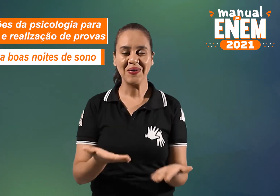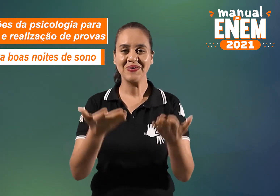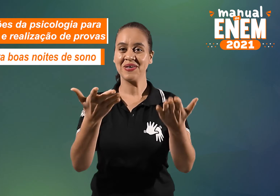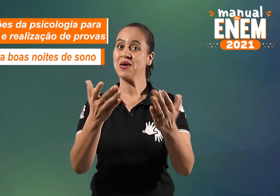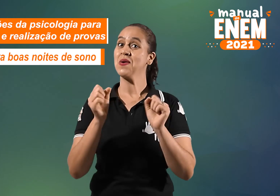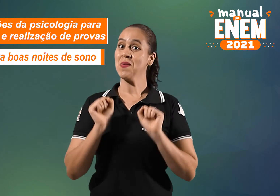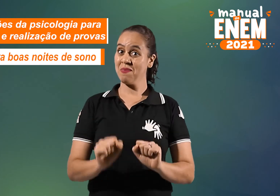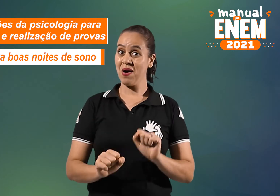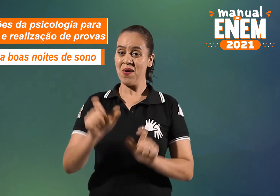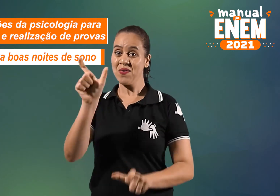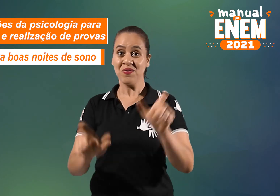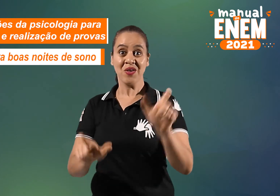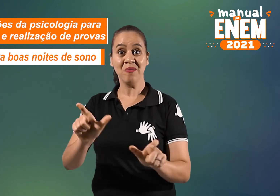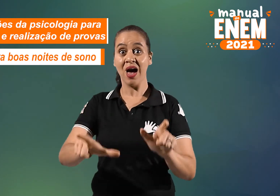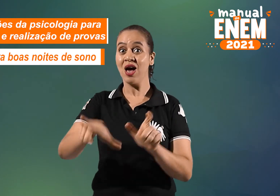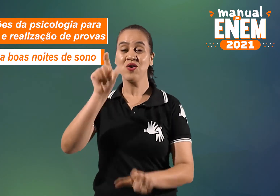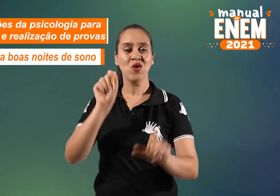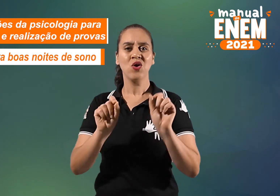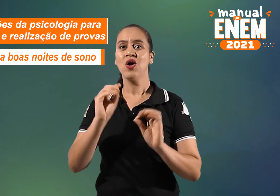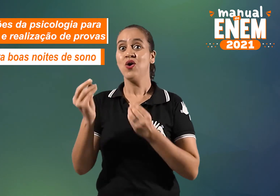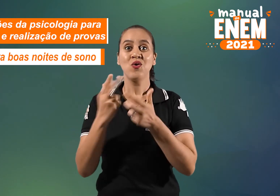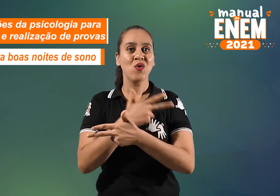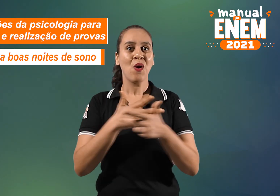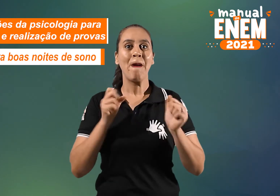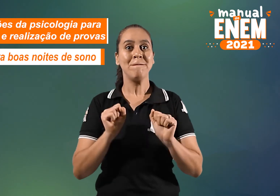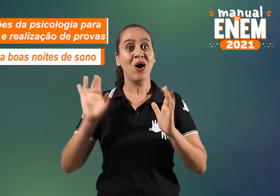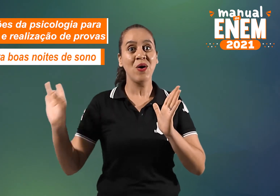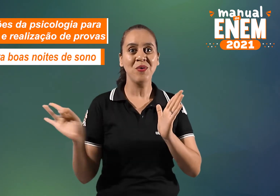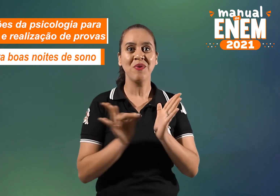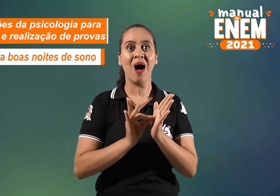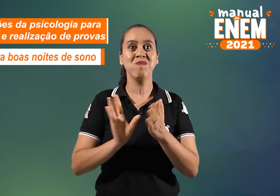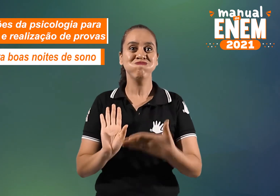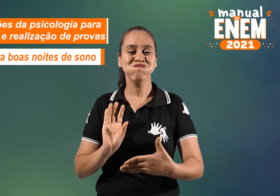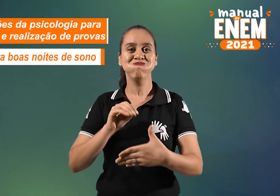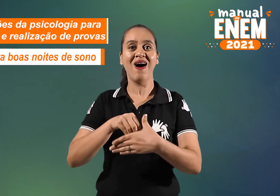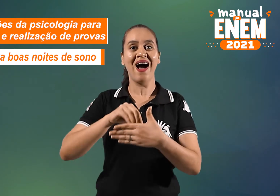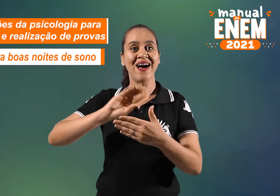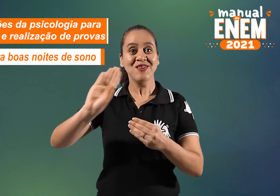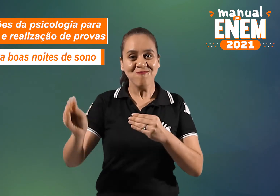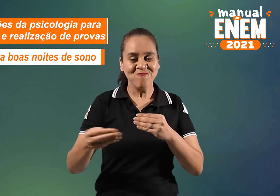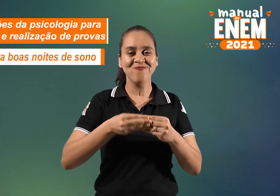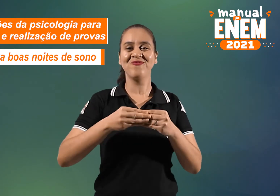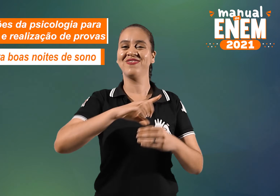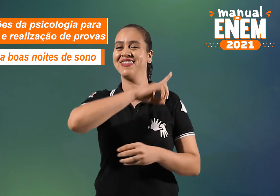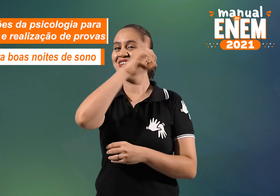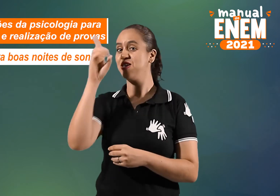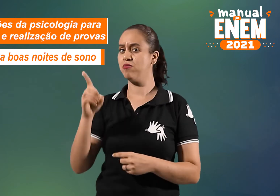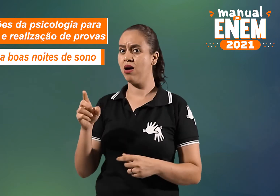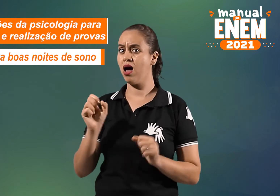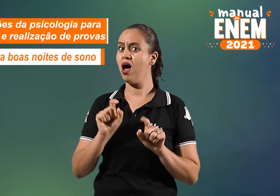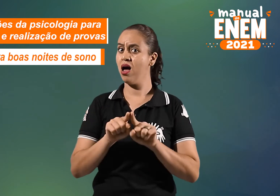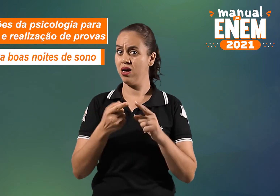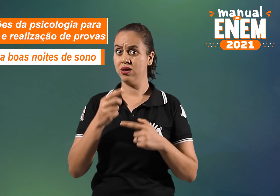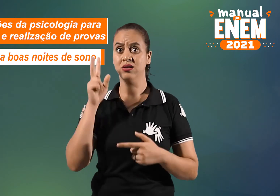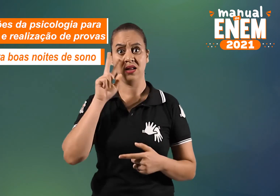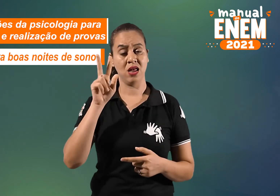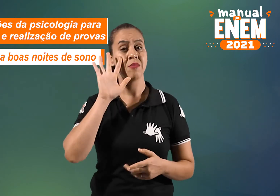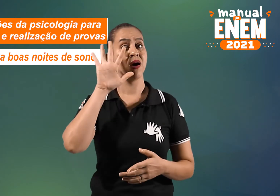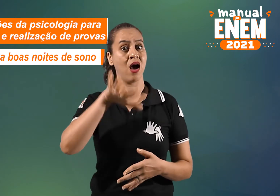o que pode inserir na sua rotina diária. No entanto, vale lembrar que se a dificuldade de dormir for persistente, o